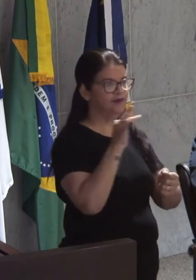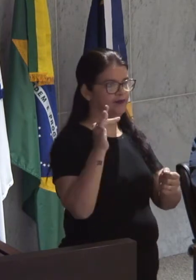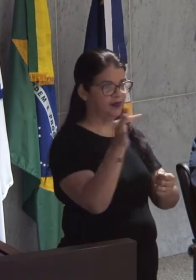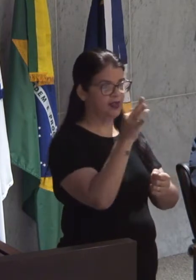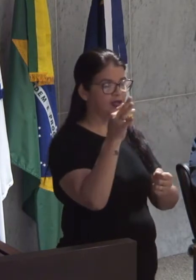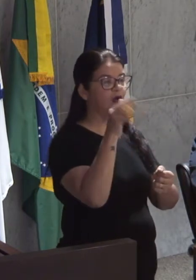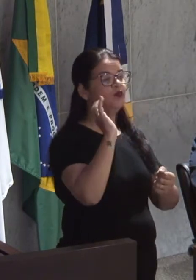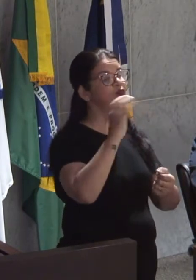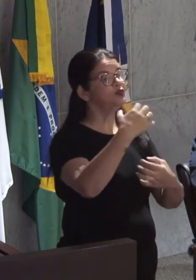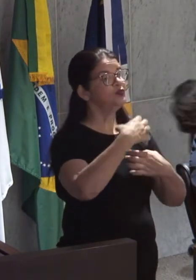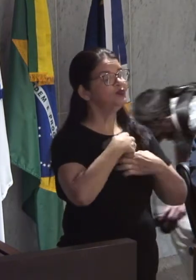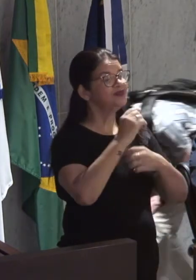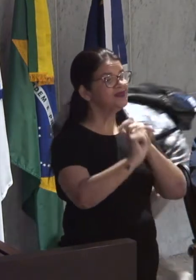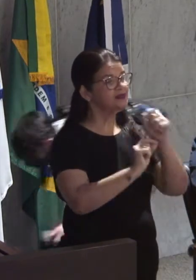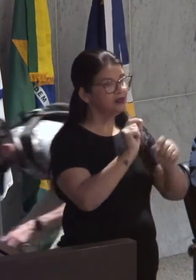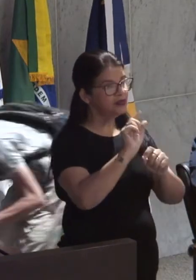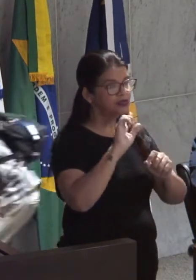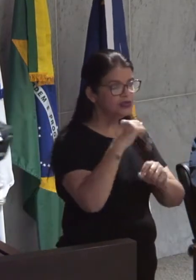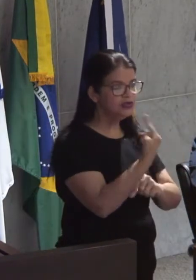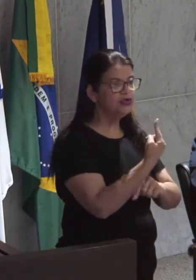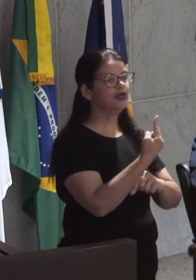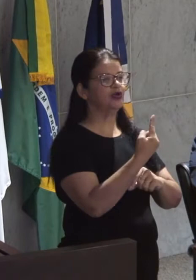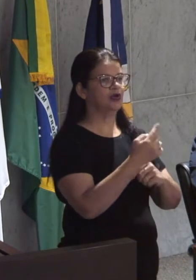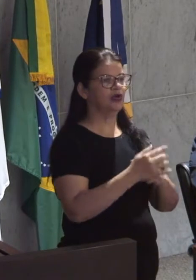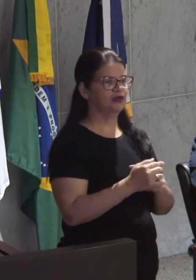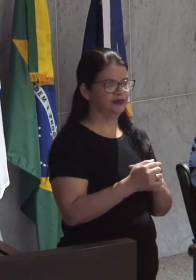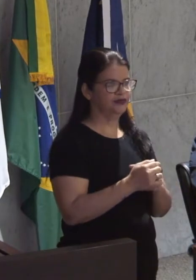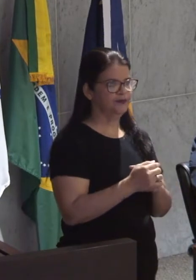no sentido de nós